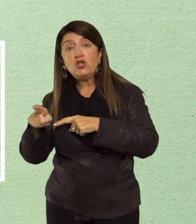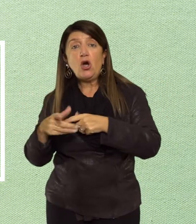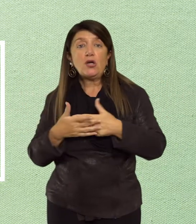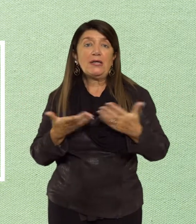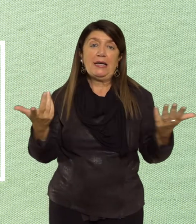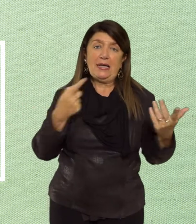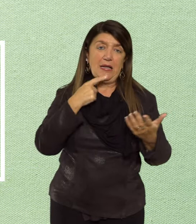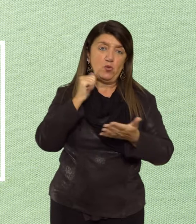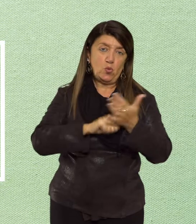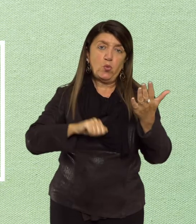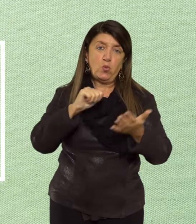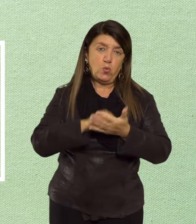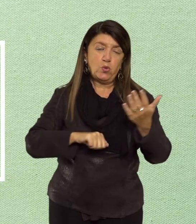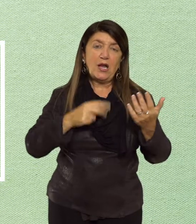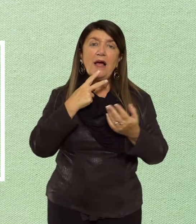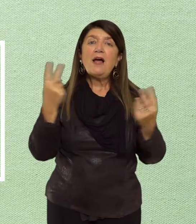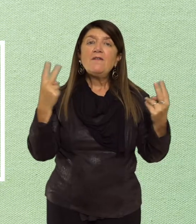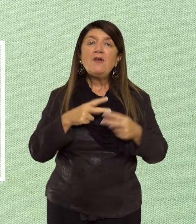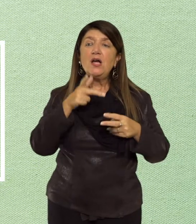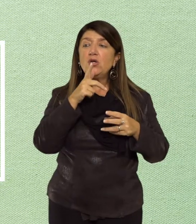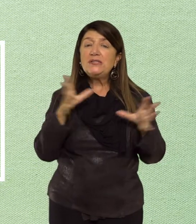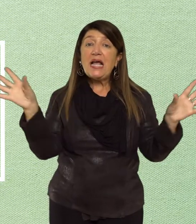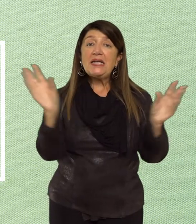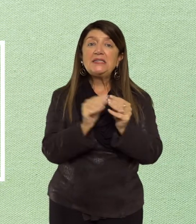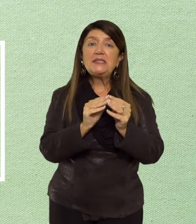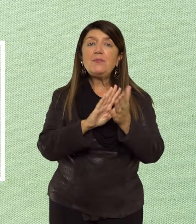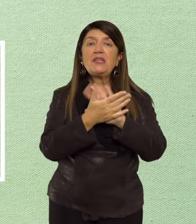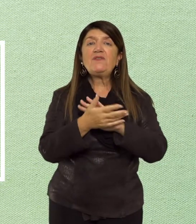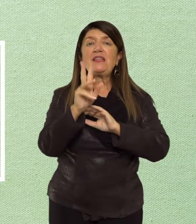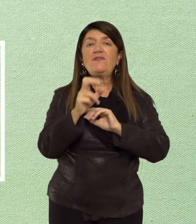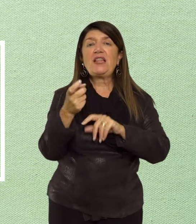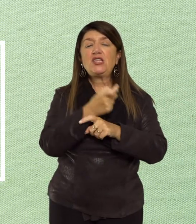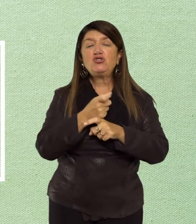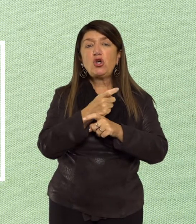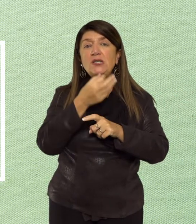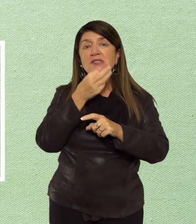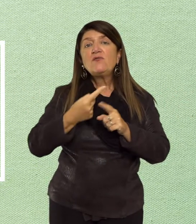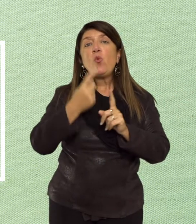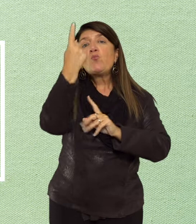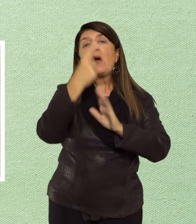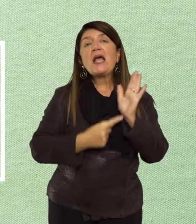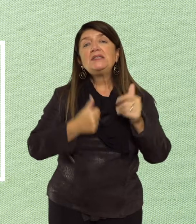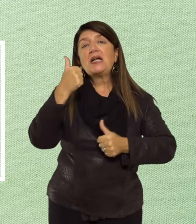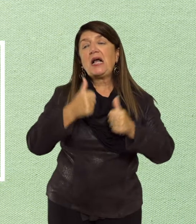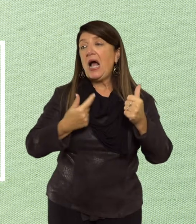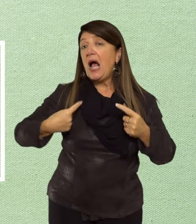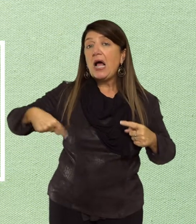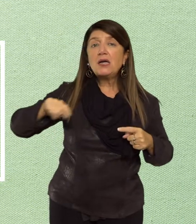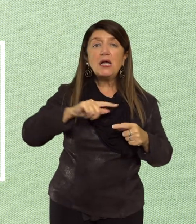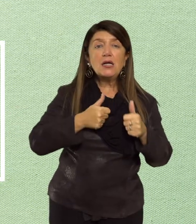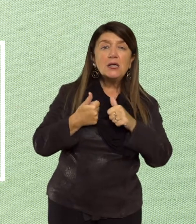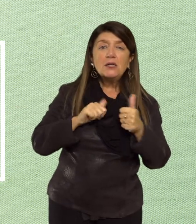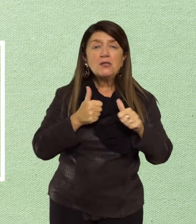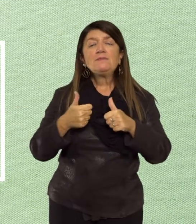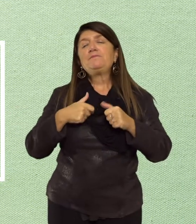veramente dura. E se le mettessimo insieme diventerebbero 20 giorni come minimo, un mese di gare. E sarebbe veramente